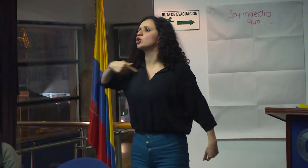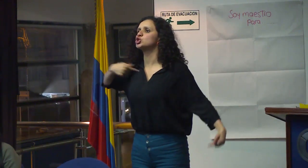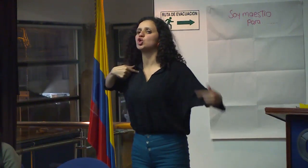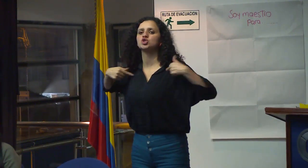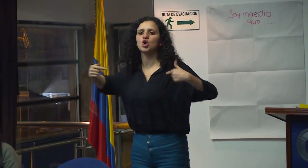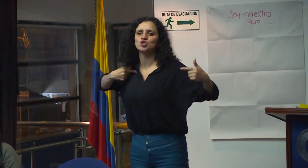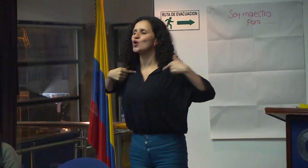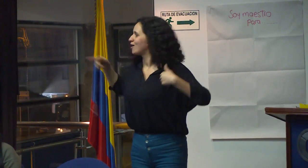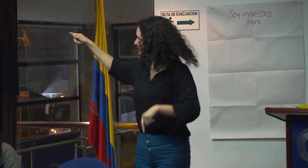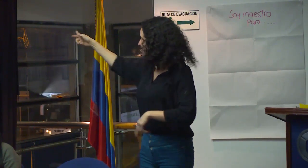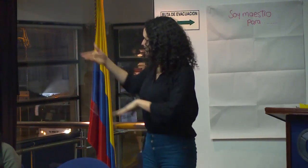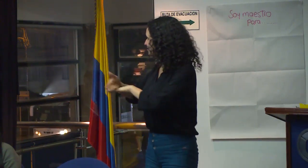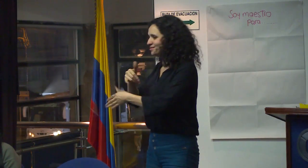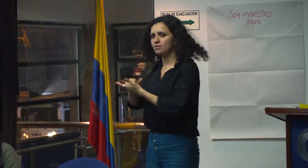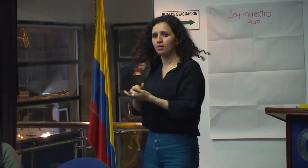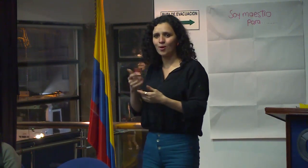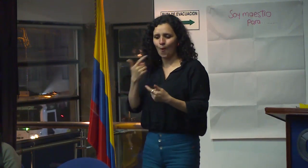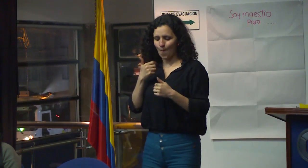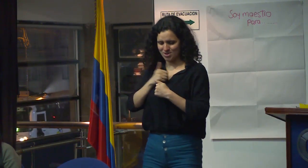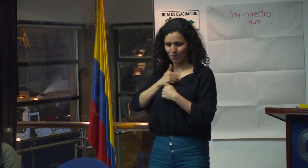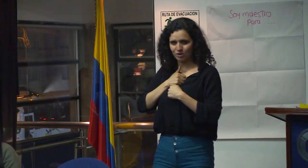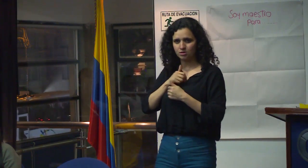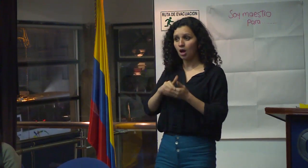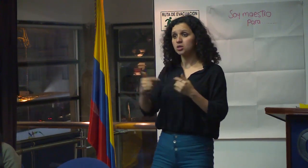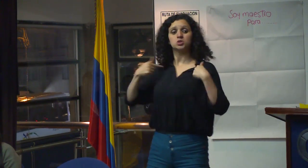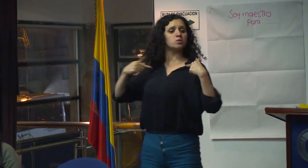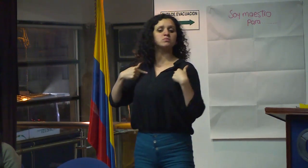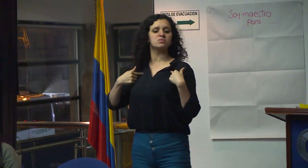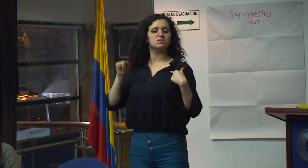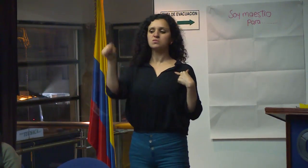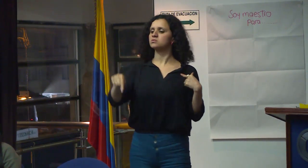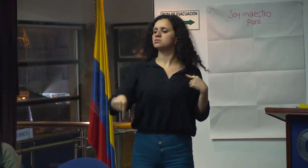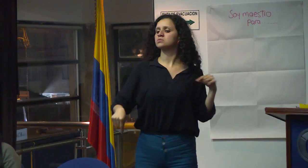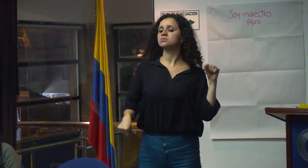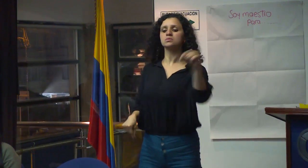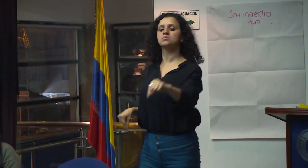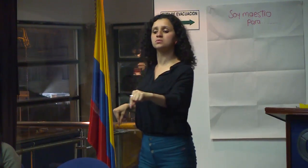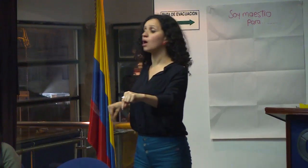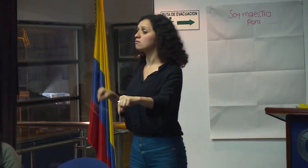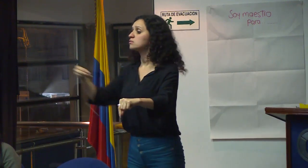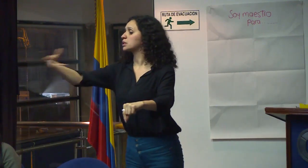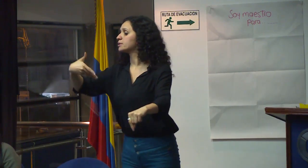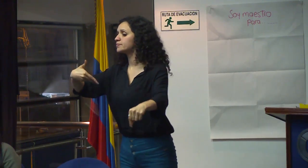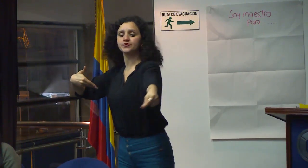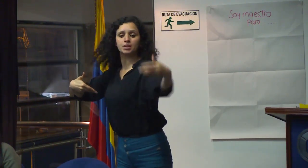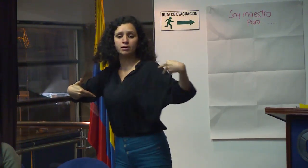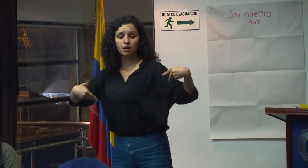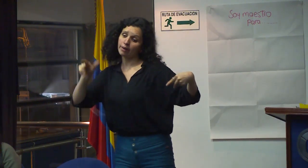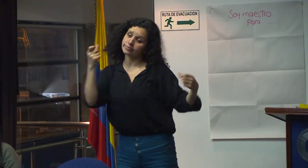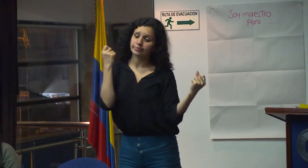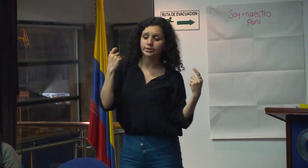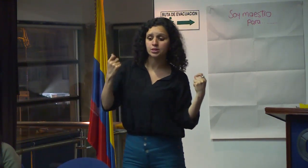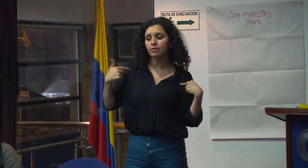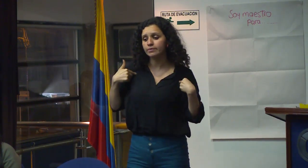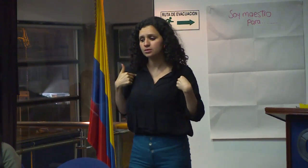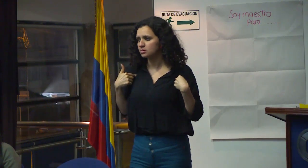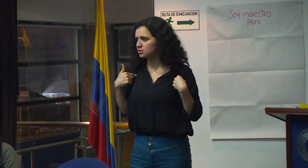los autores lo hablan de la mismidad. Desde aquí yo juzgo afuera y yo espero que me den y yo espero que me entiendan y esperan